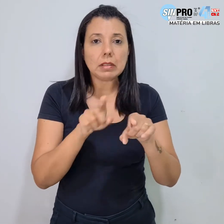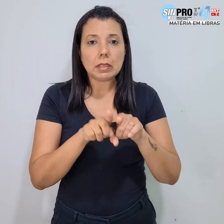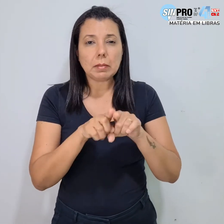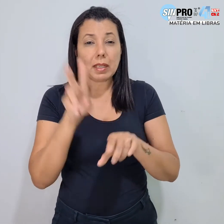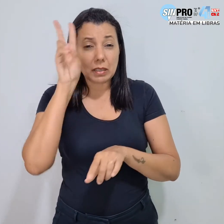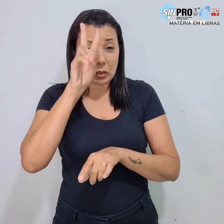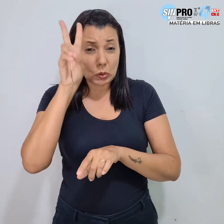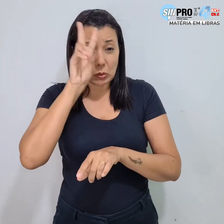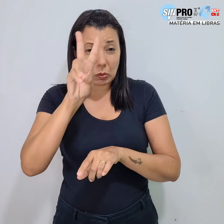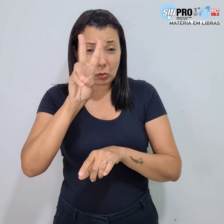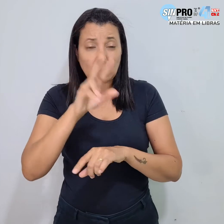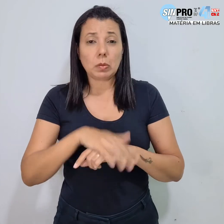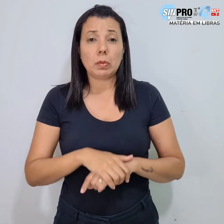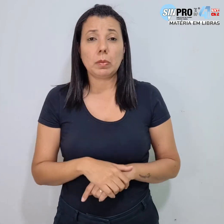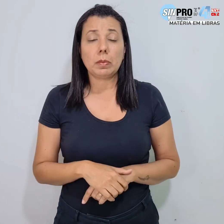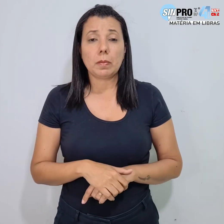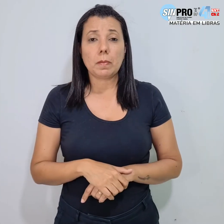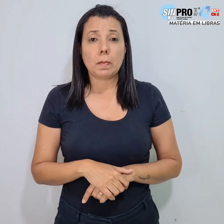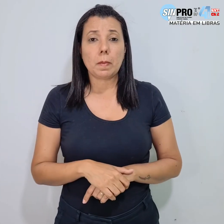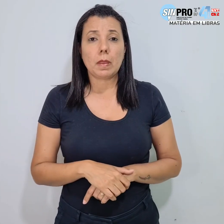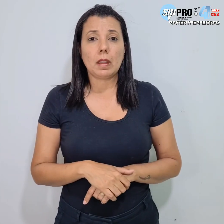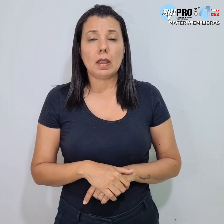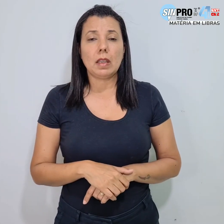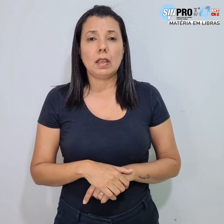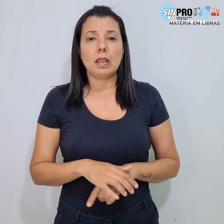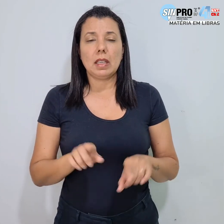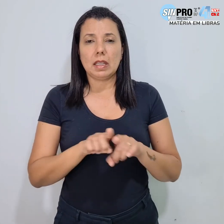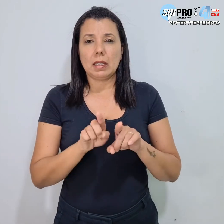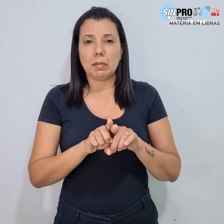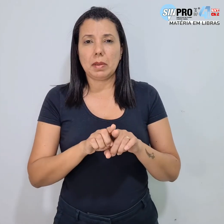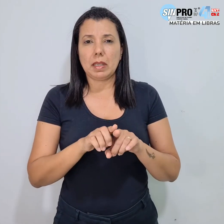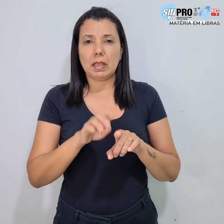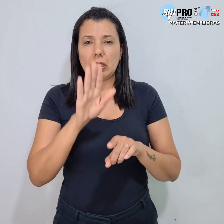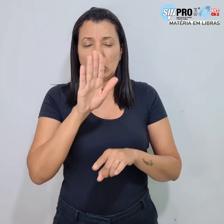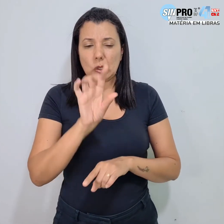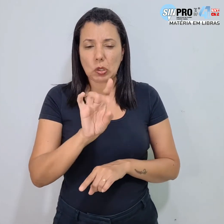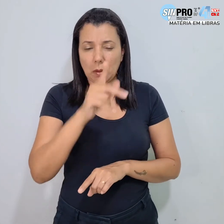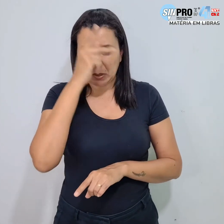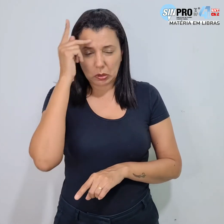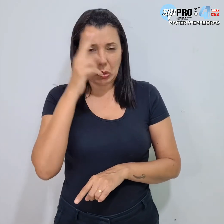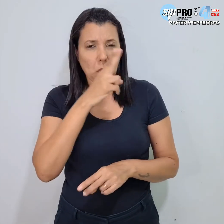berço do histórico e malfadado patronalismo,